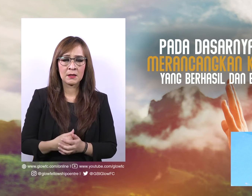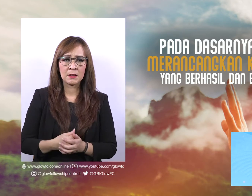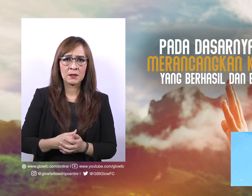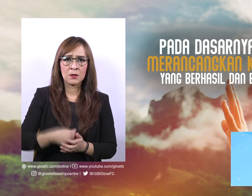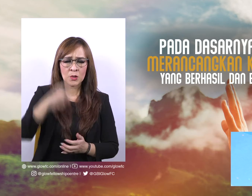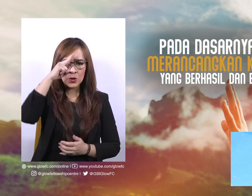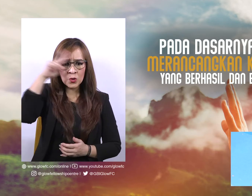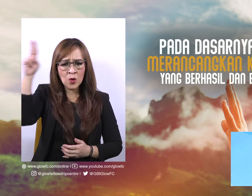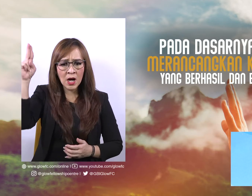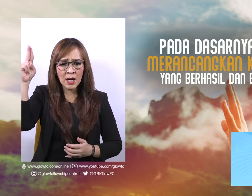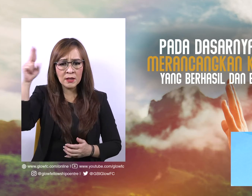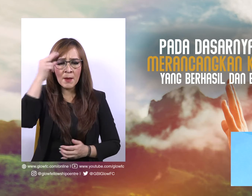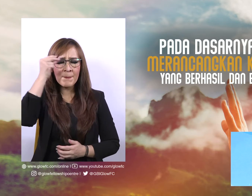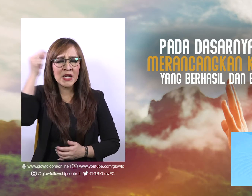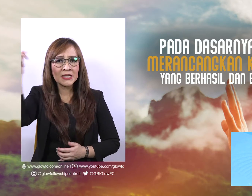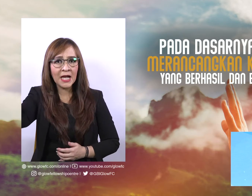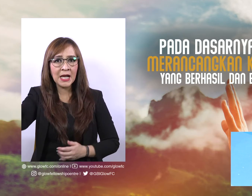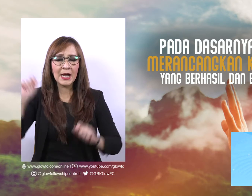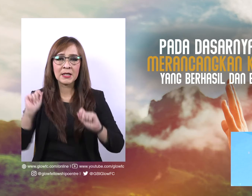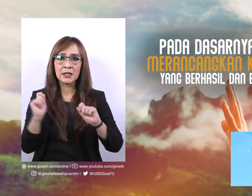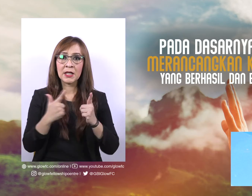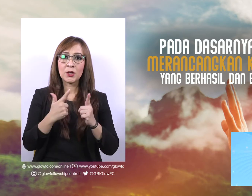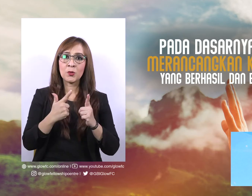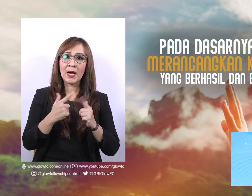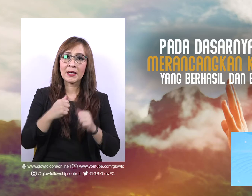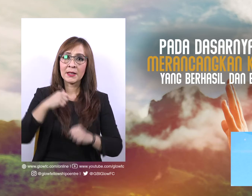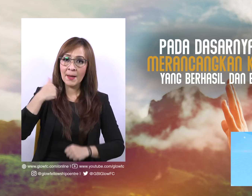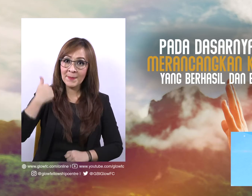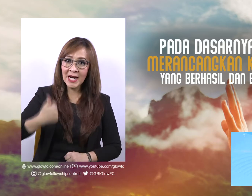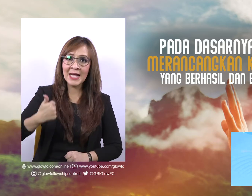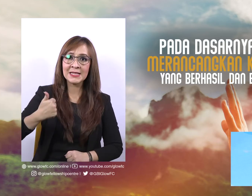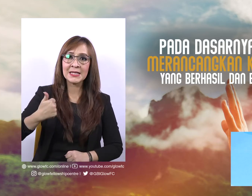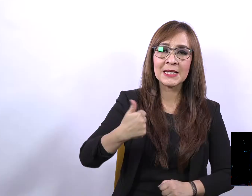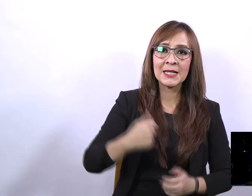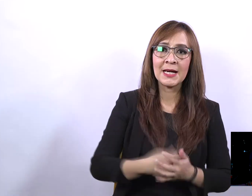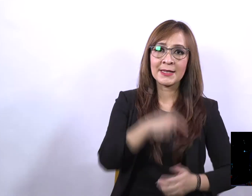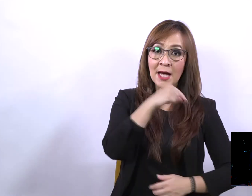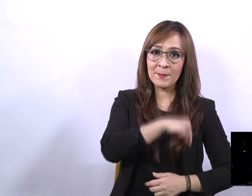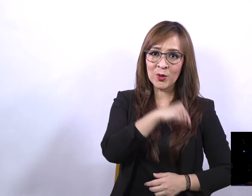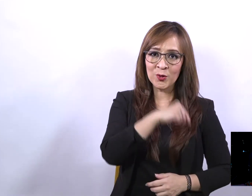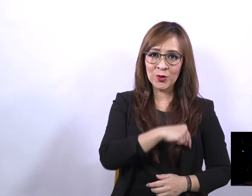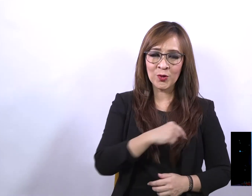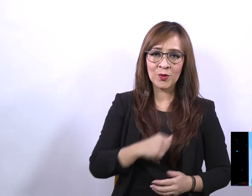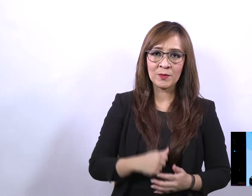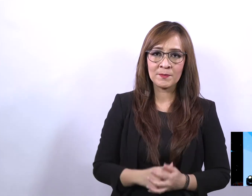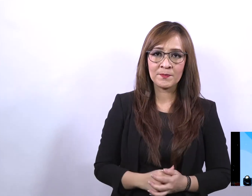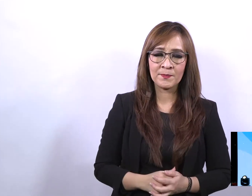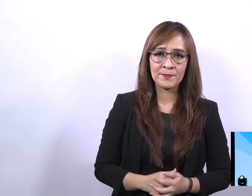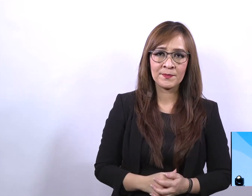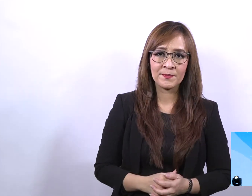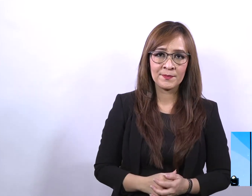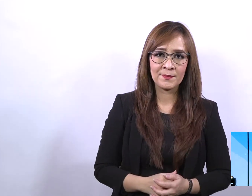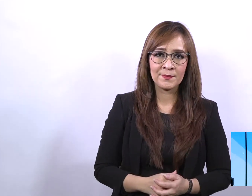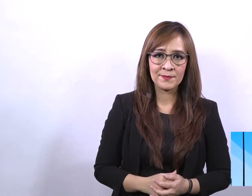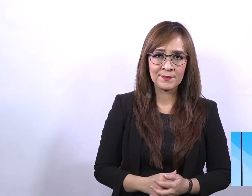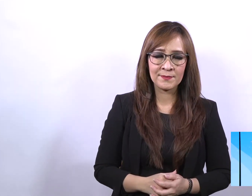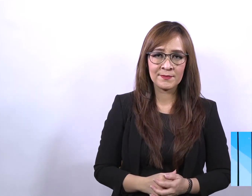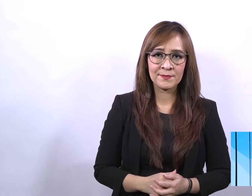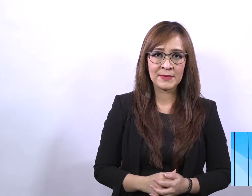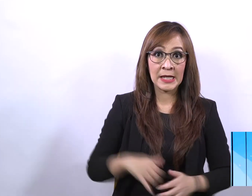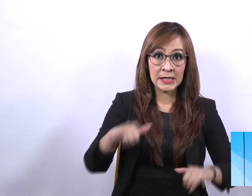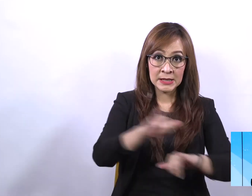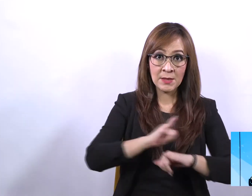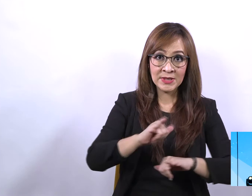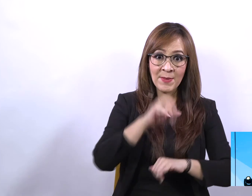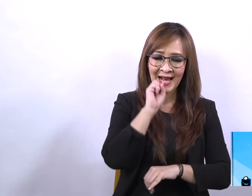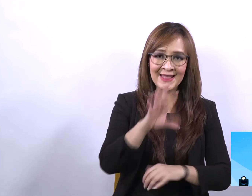Tuhan merancang sebuah kehidupan yang berhasil dan beruntung kasih sama saya katakan berhasil dan beruntung